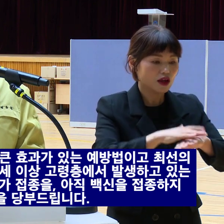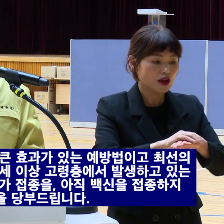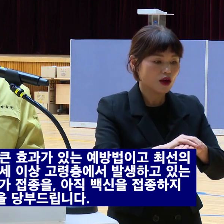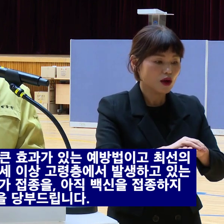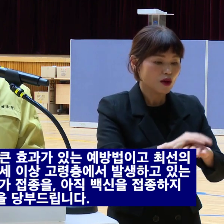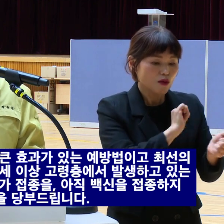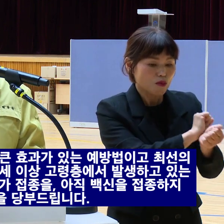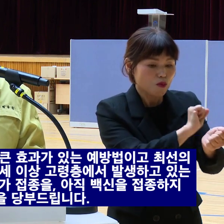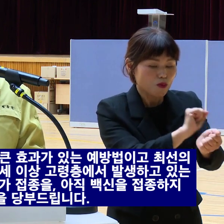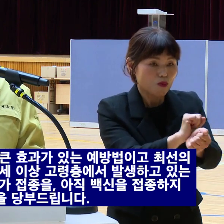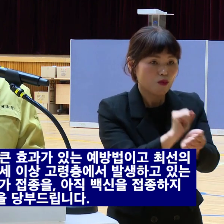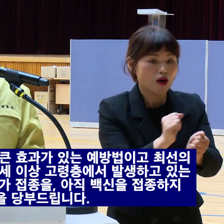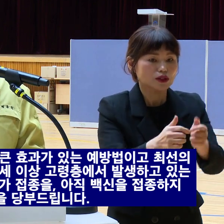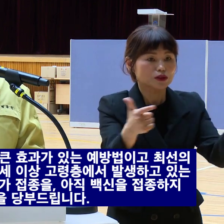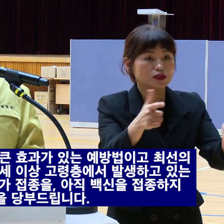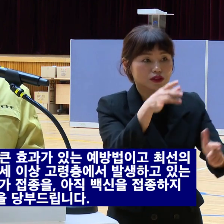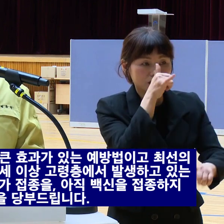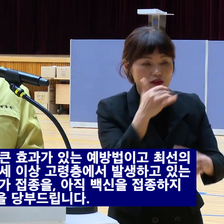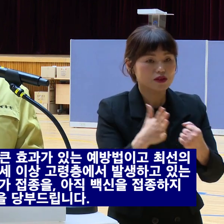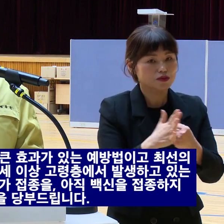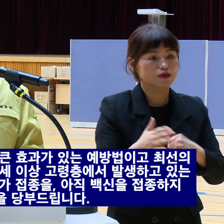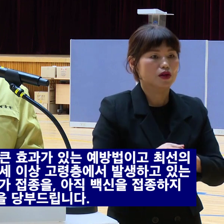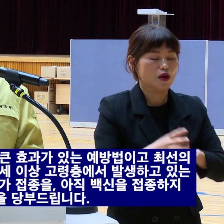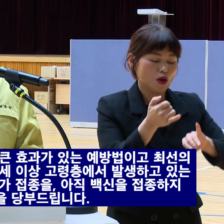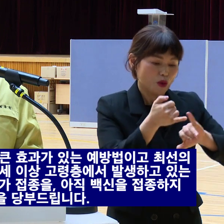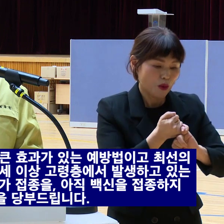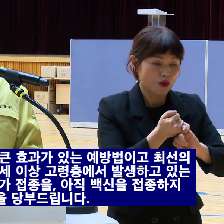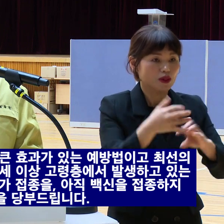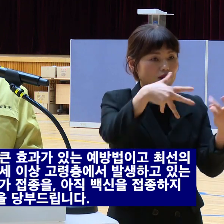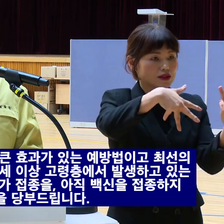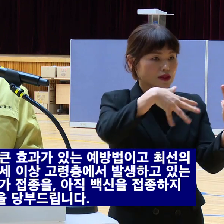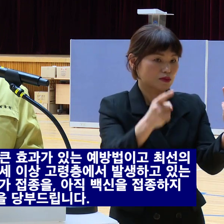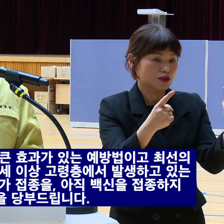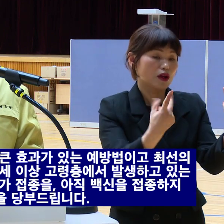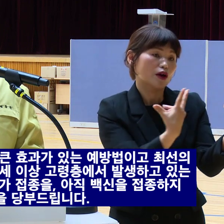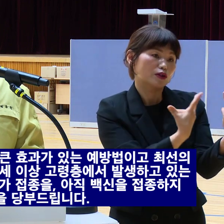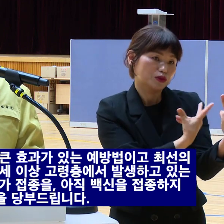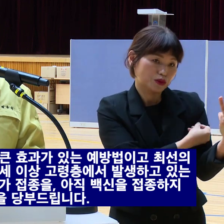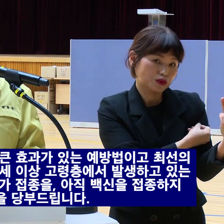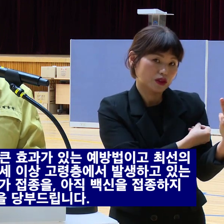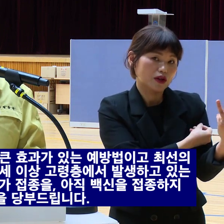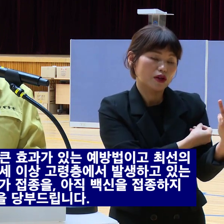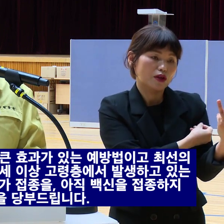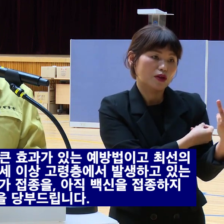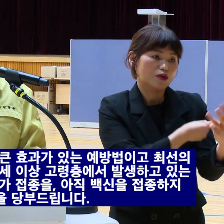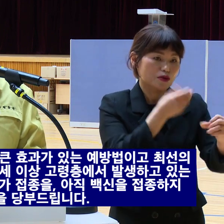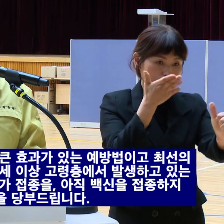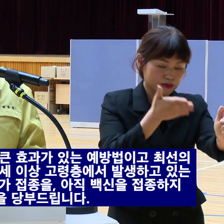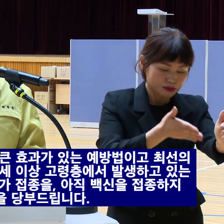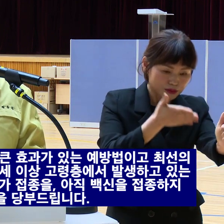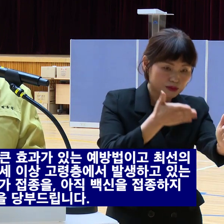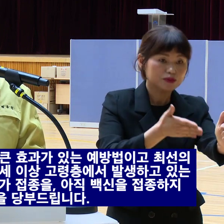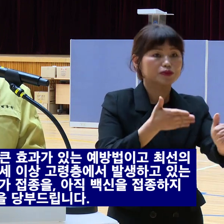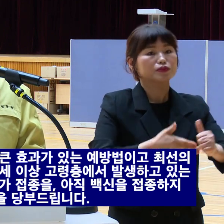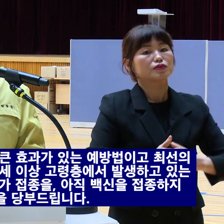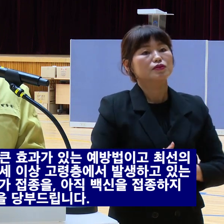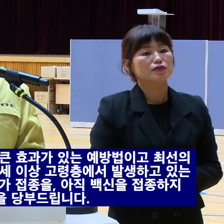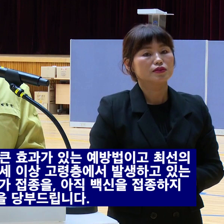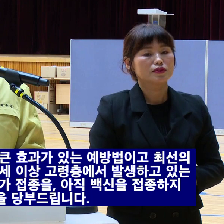만큼 백신 접종을 완료하신 어르신은 추가 접종을, 아직 백신을 접종하지 않으신